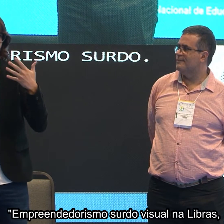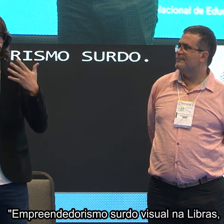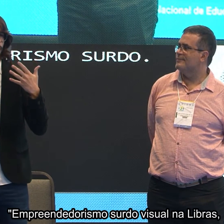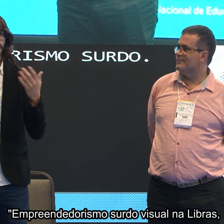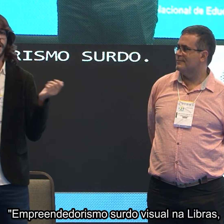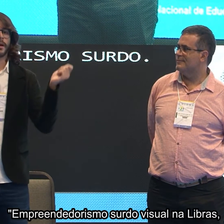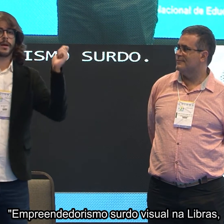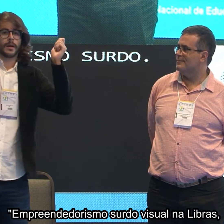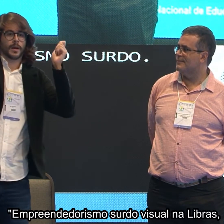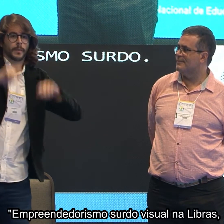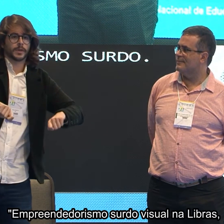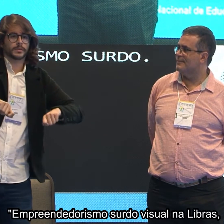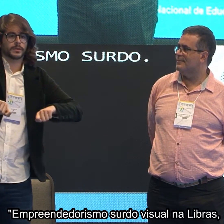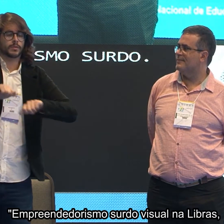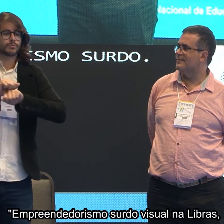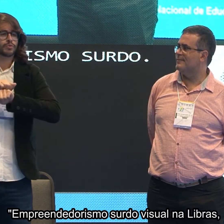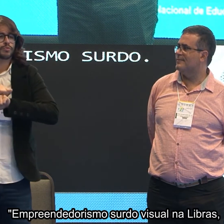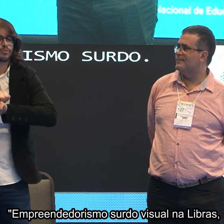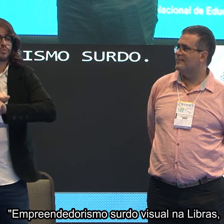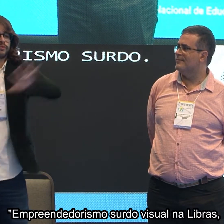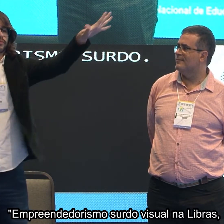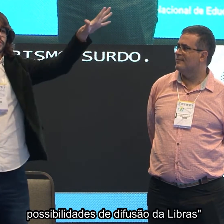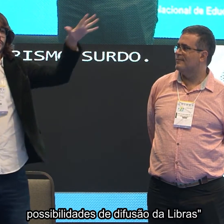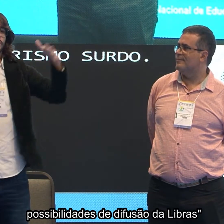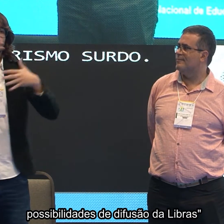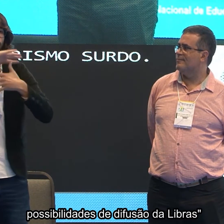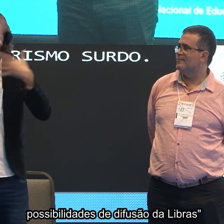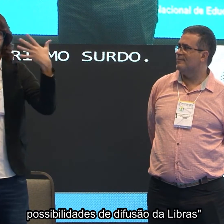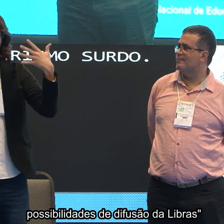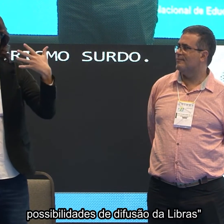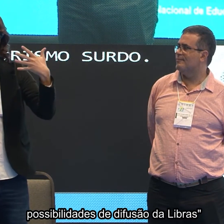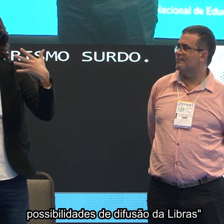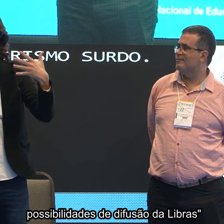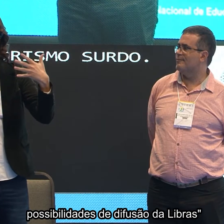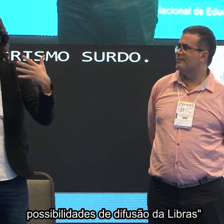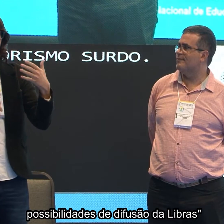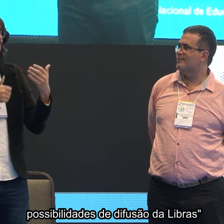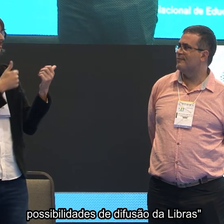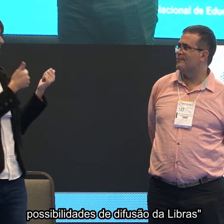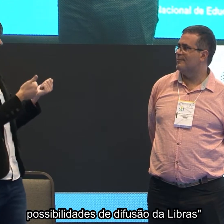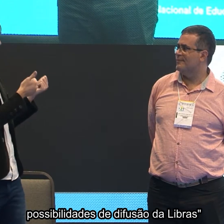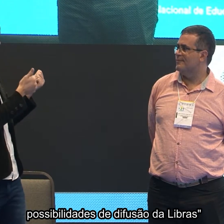Empreendedorismo surdo visual na Libras. Possibilidades de difusão da Libras.